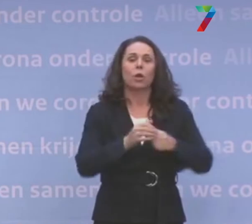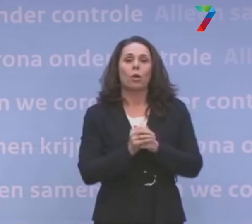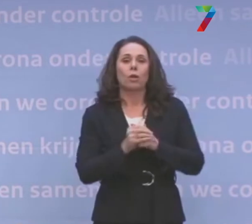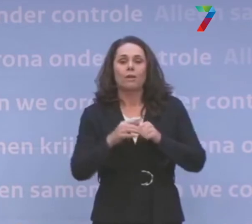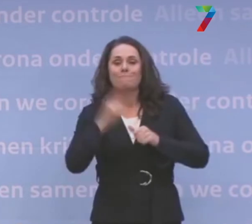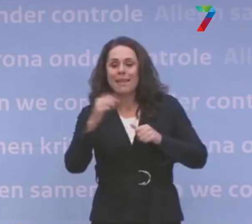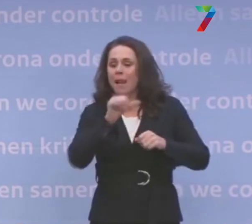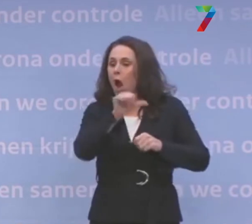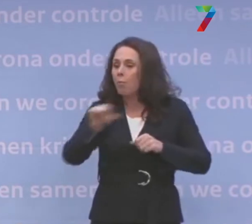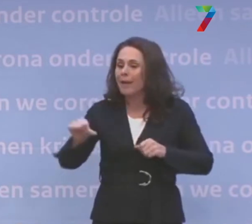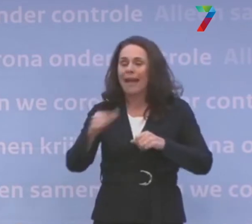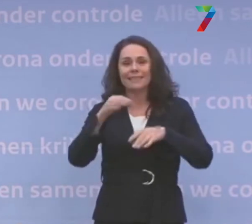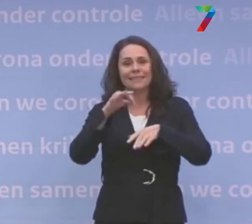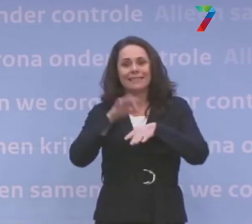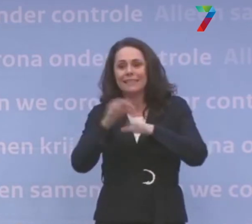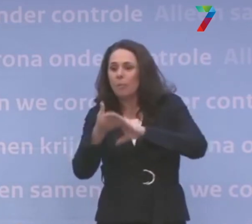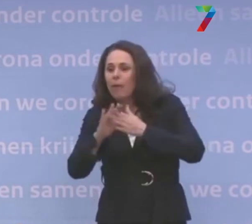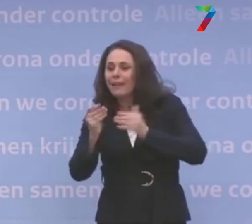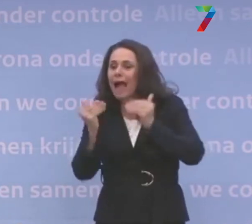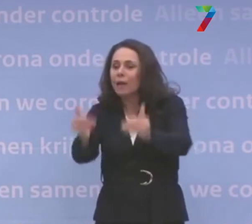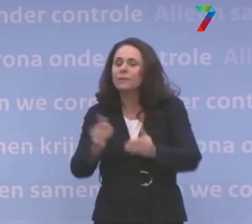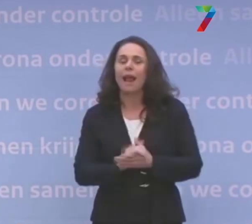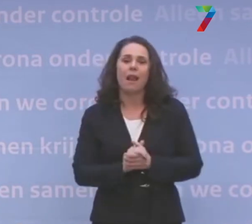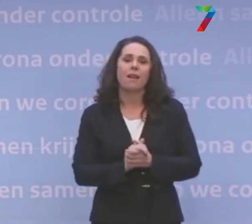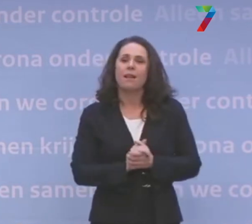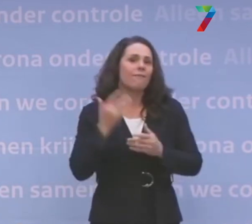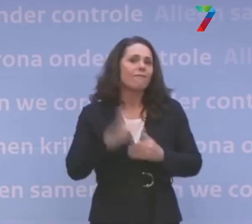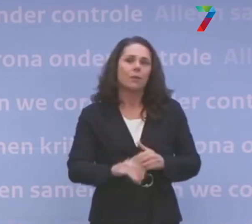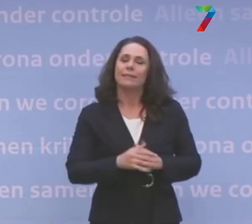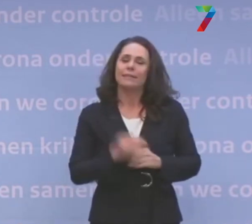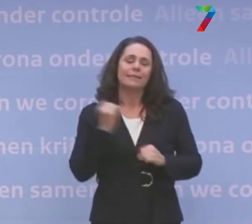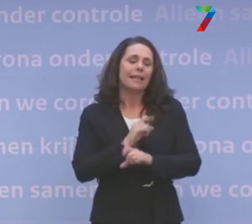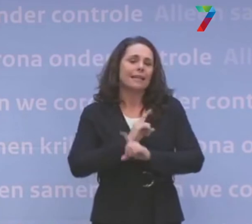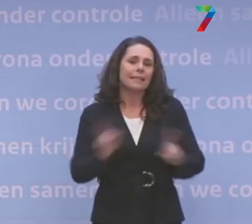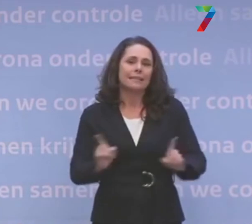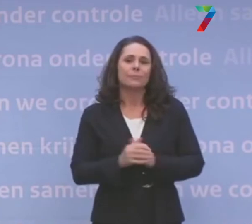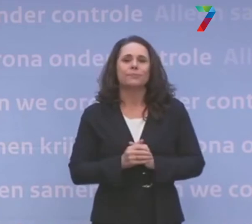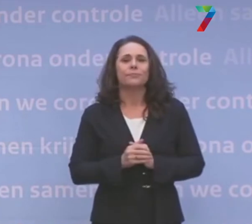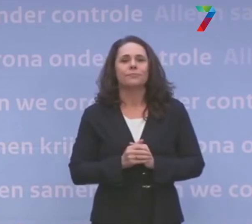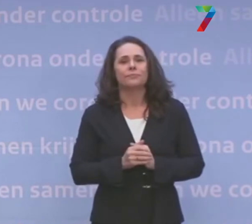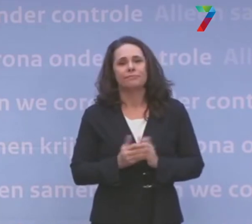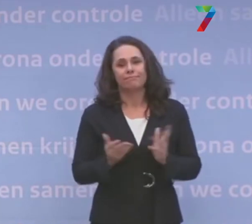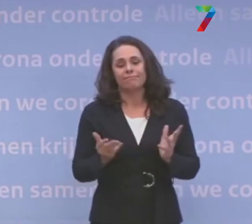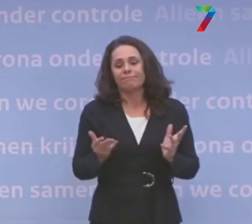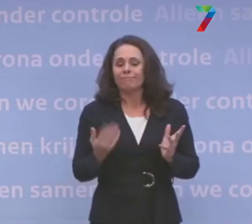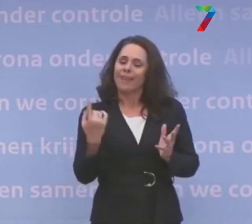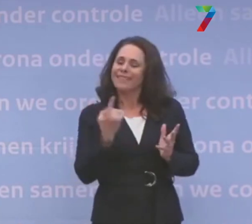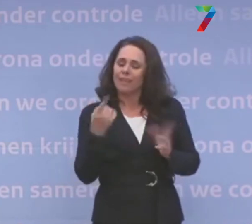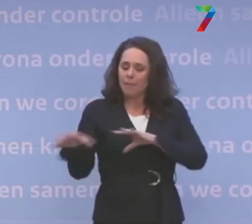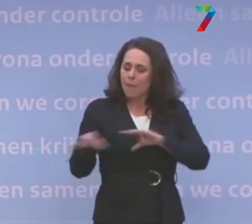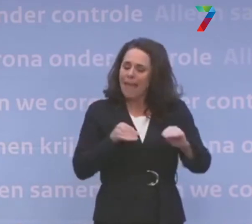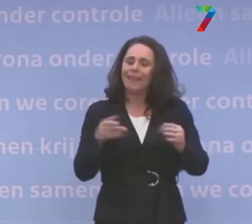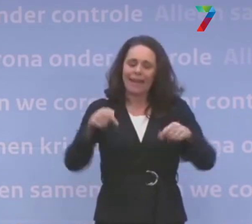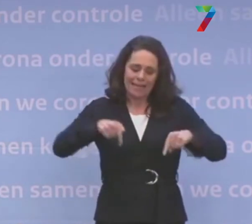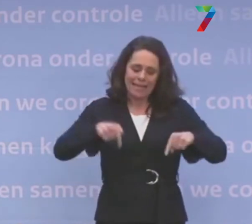Nog meer operaties worden uitgesteld. Dat willen we met elkaar absoluut niet. En tegelijkertijd gaat het niet alleen om de maatregelen die we